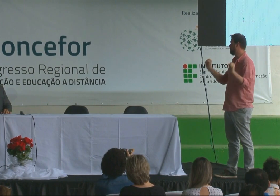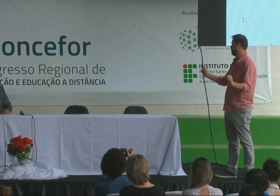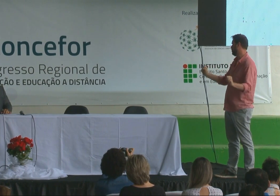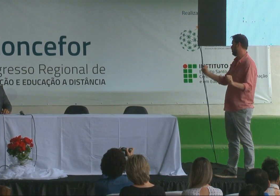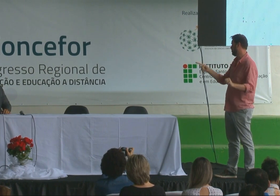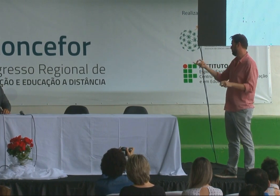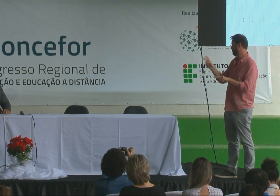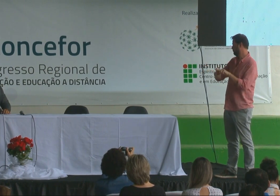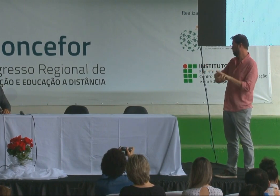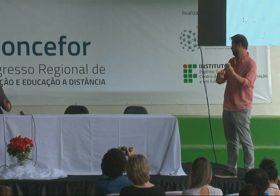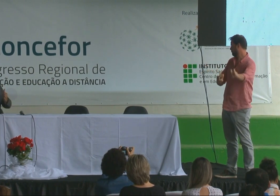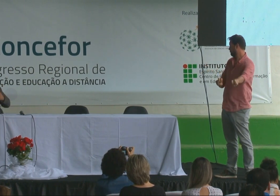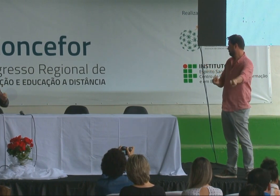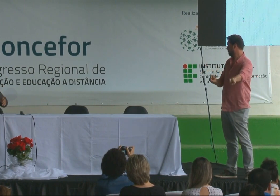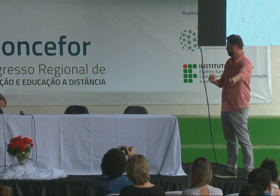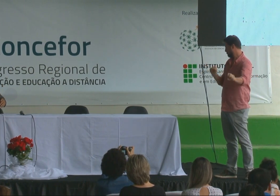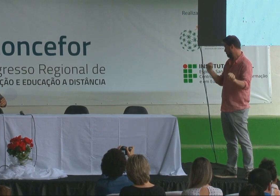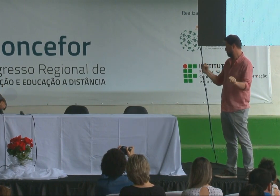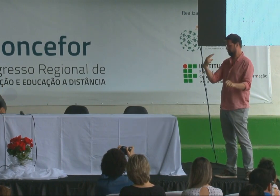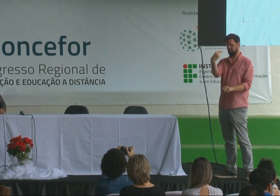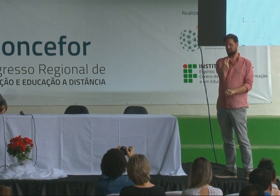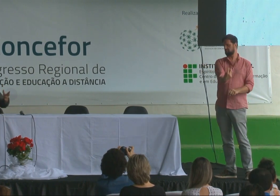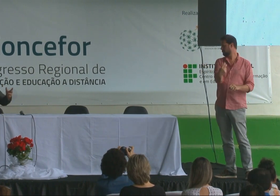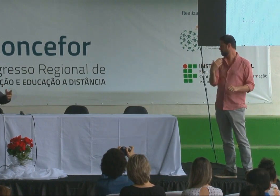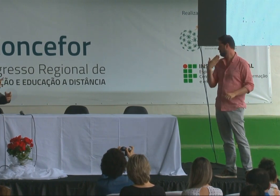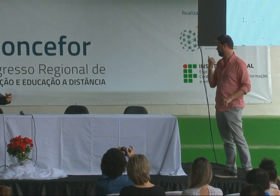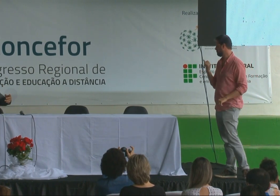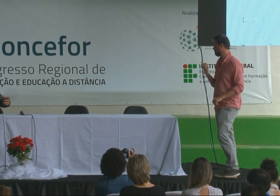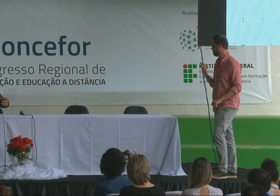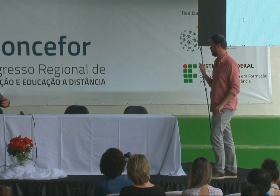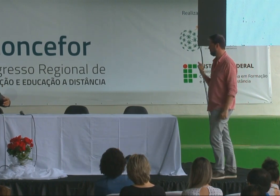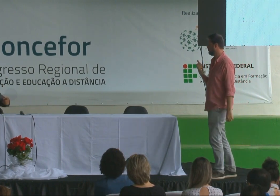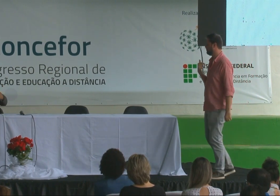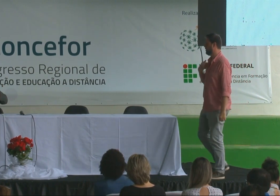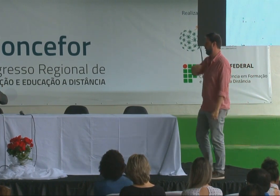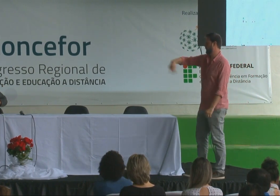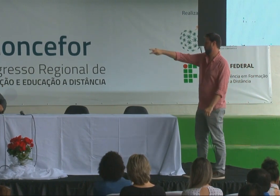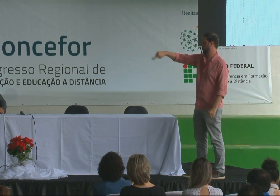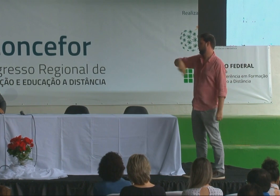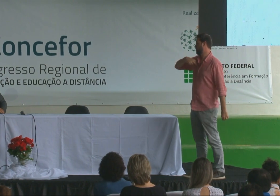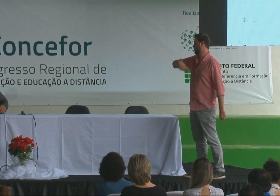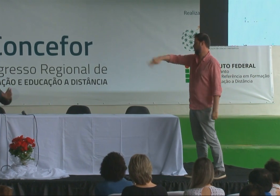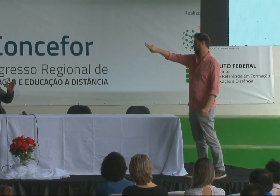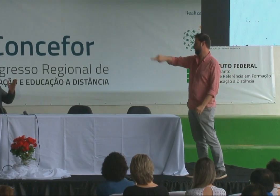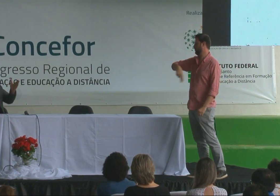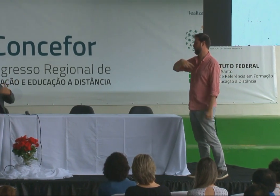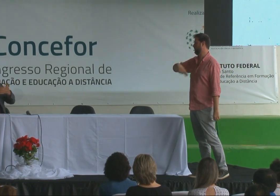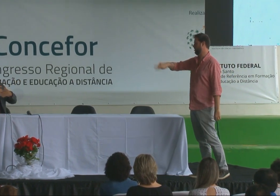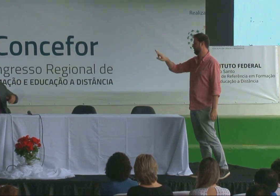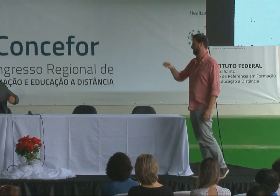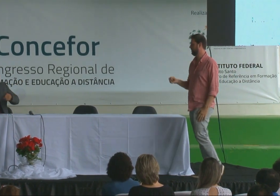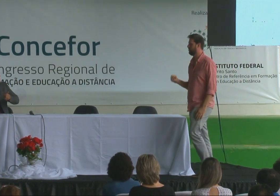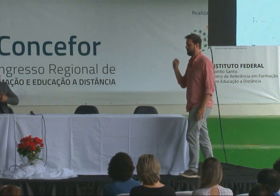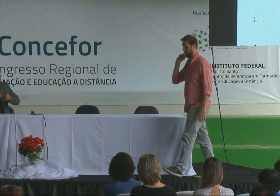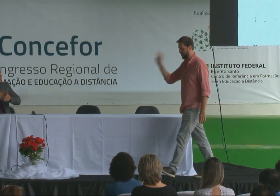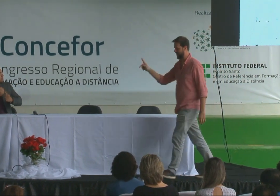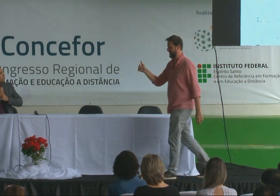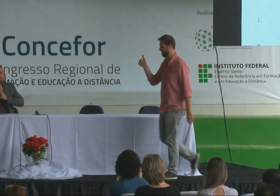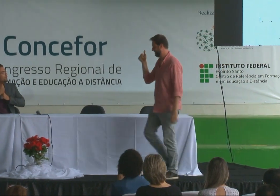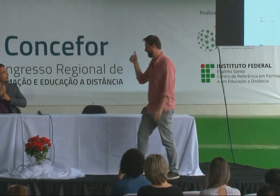sentar ali para assistir, para estar mais confortável, fique à vontade, fique à frente comigo. Não tem problema, eu consigo ouvir a